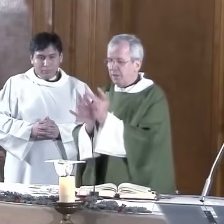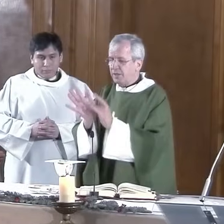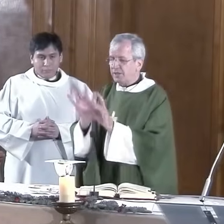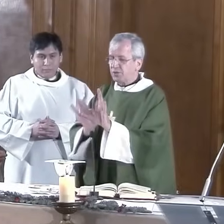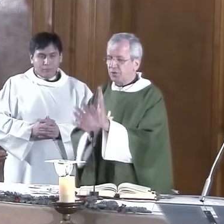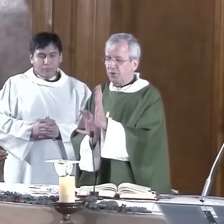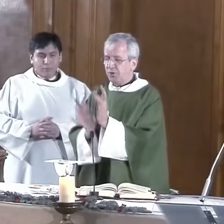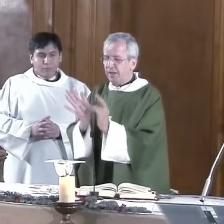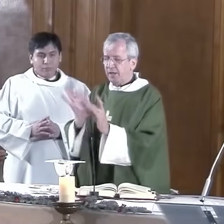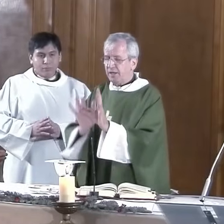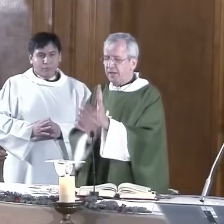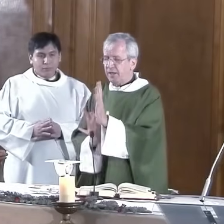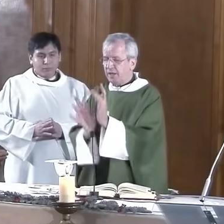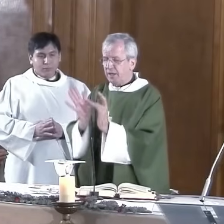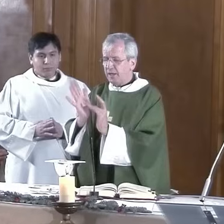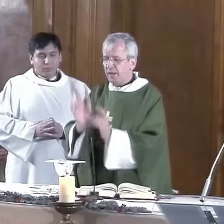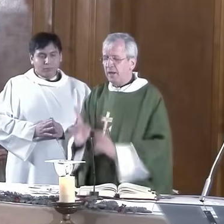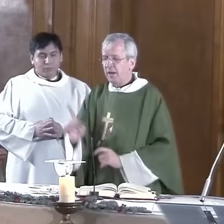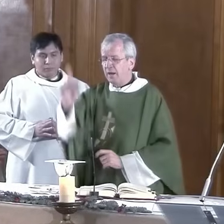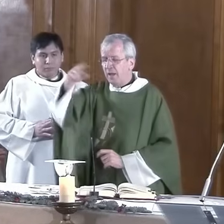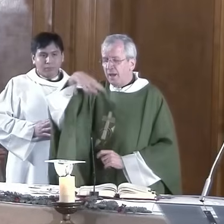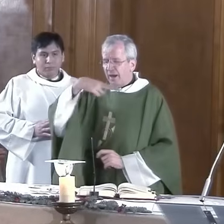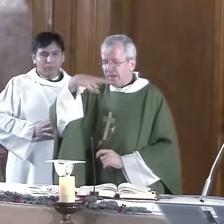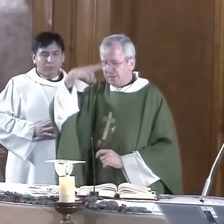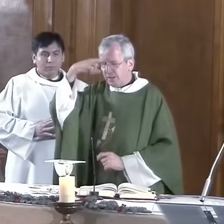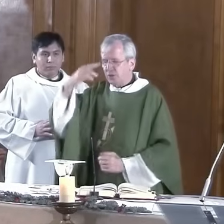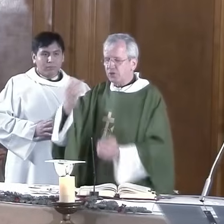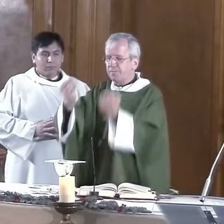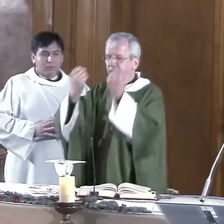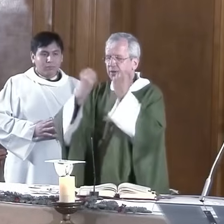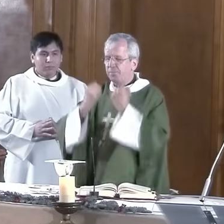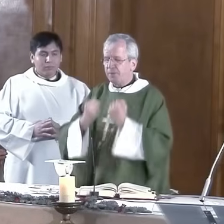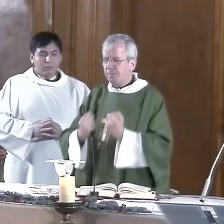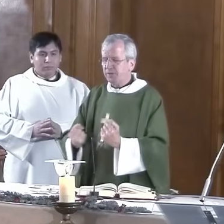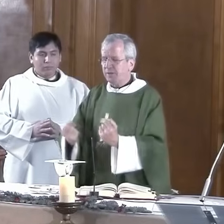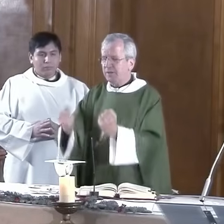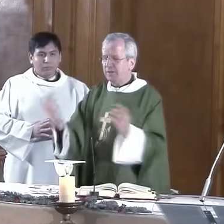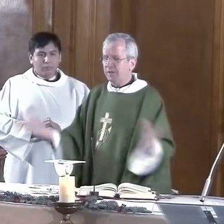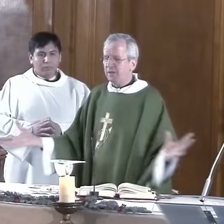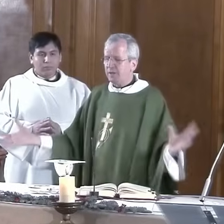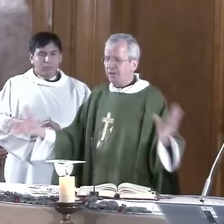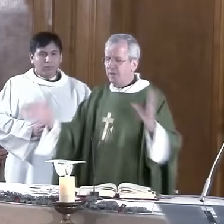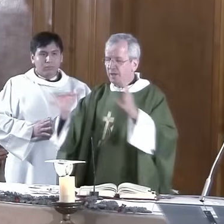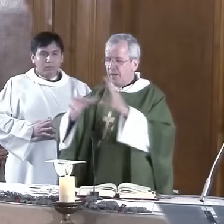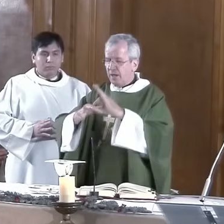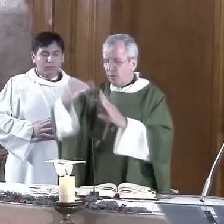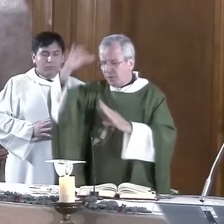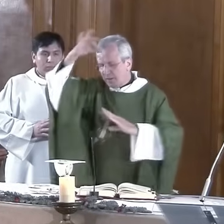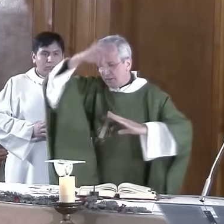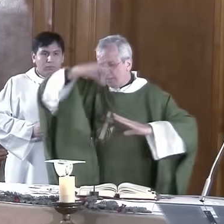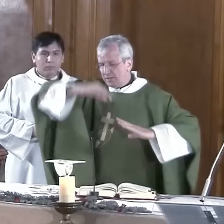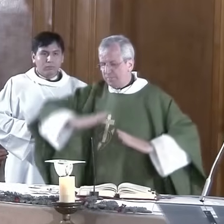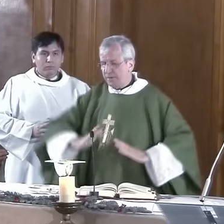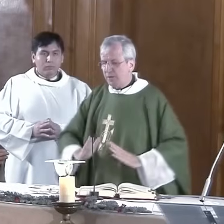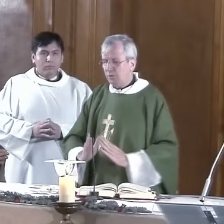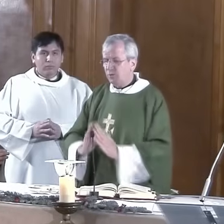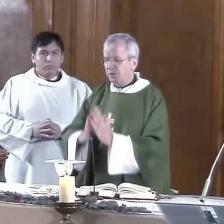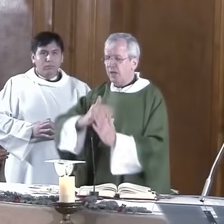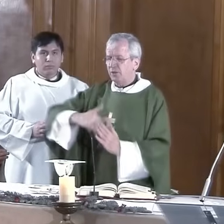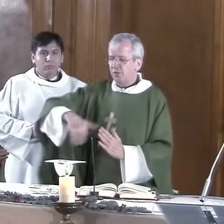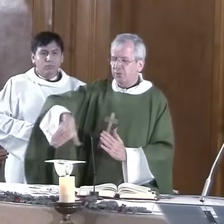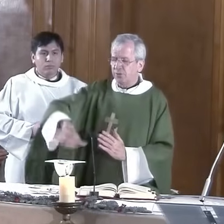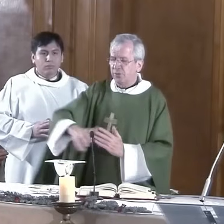Por Cristo, con Él y en Él, a ti Dios Padre omnipotente, en la unidad del